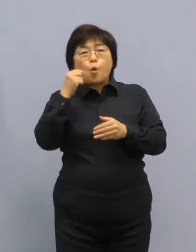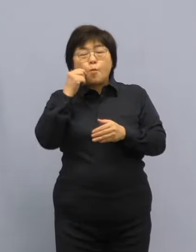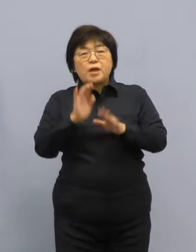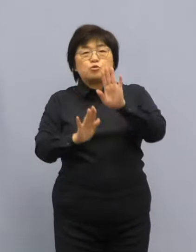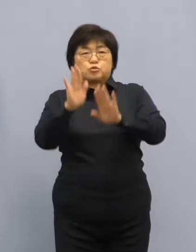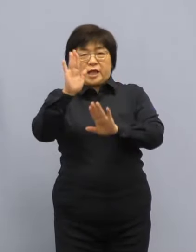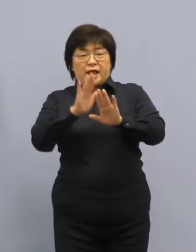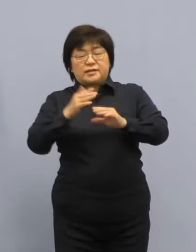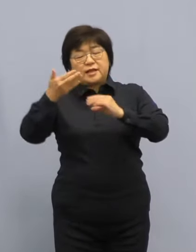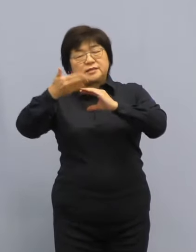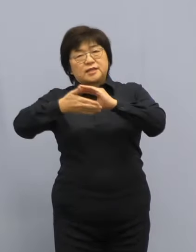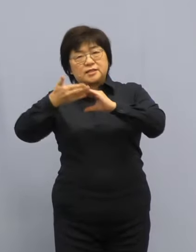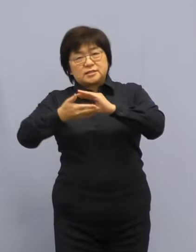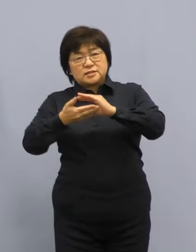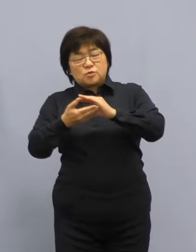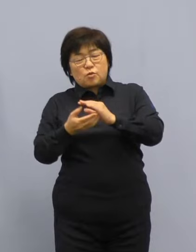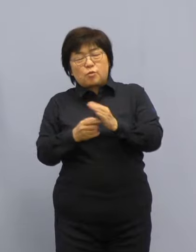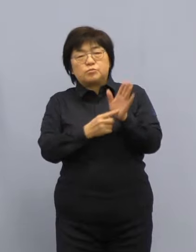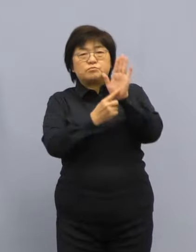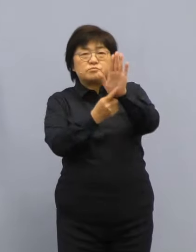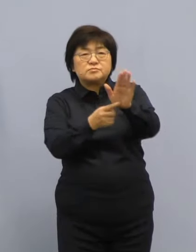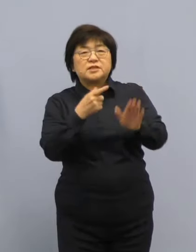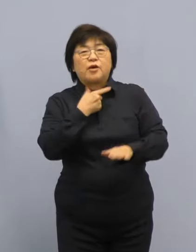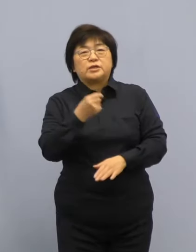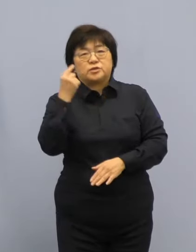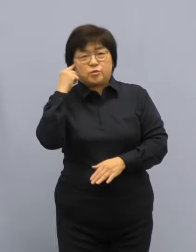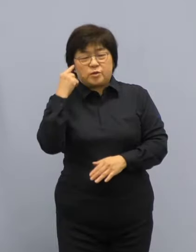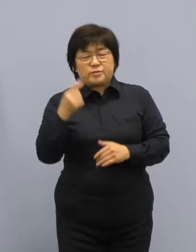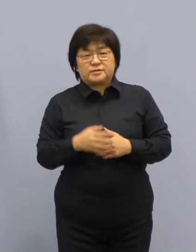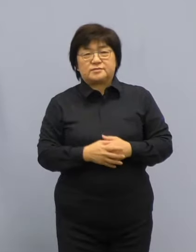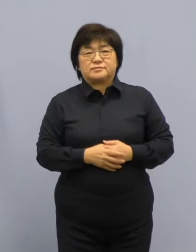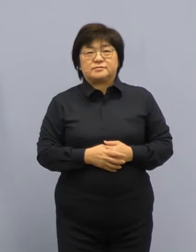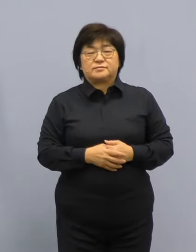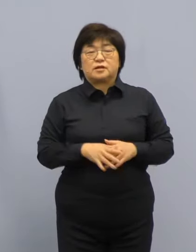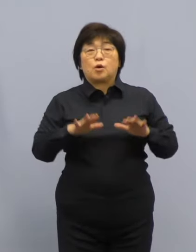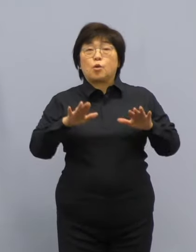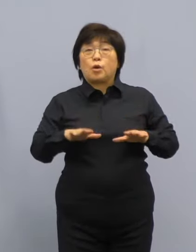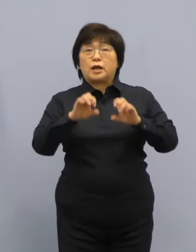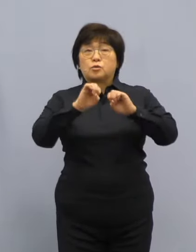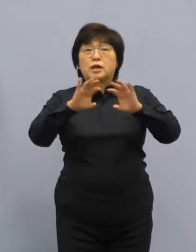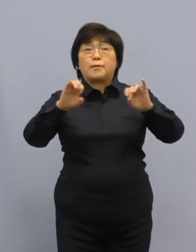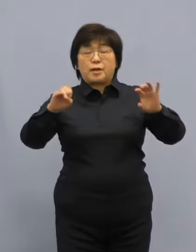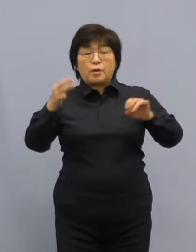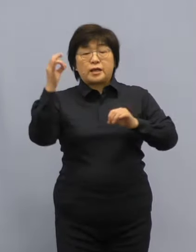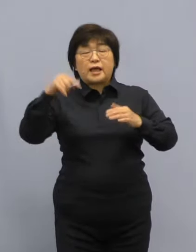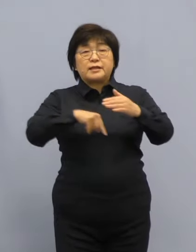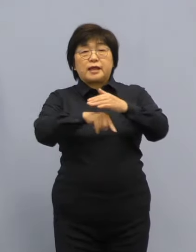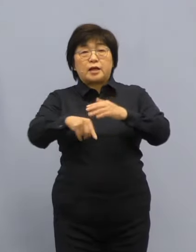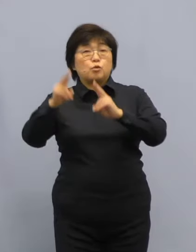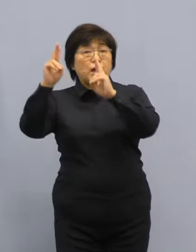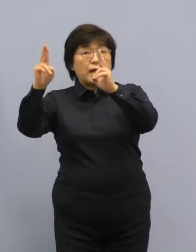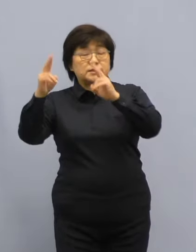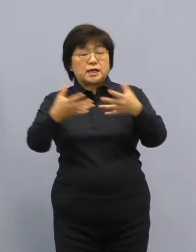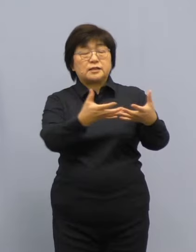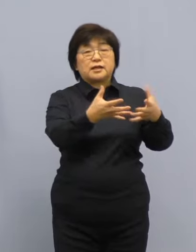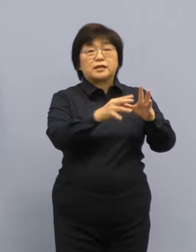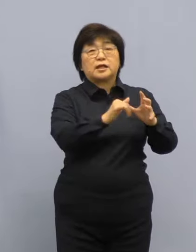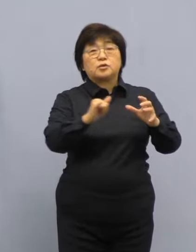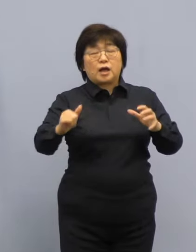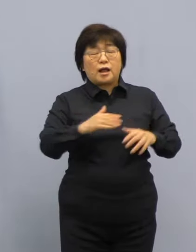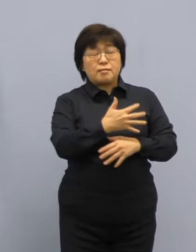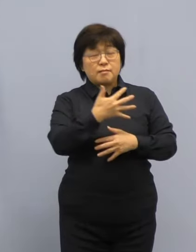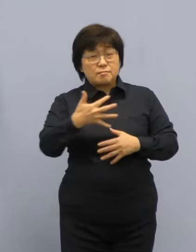を投稿していただければと思います。今回のキャンペーンにつきましては県内の企業団体様から多